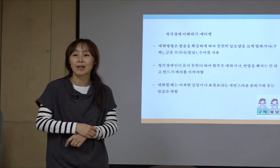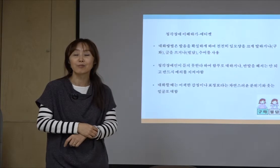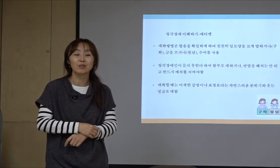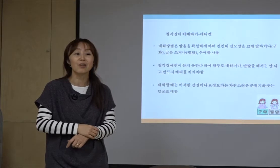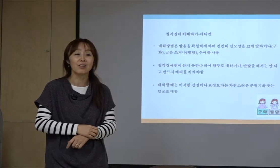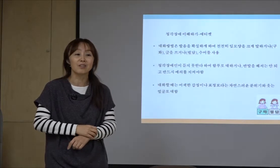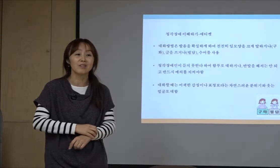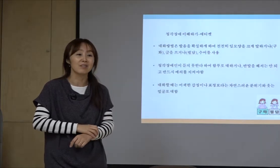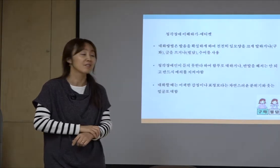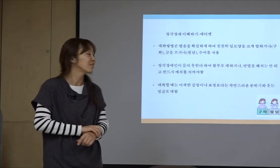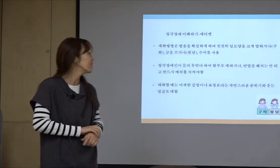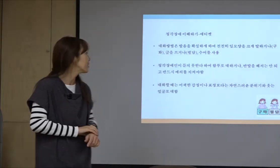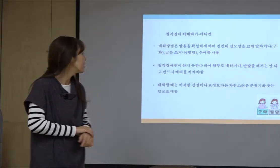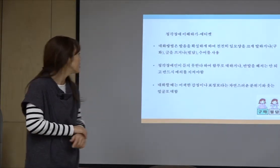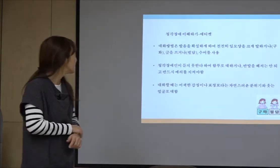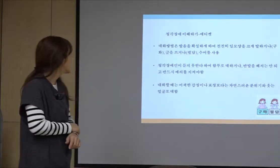다 붙어요.